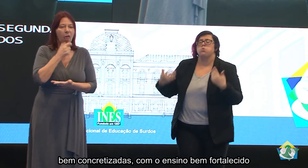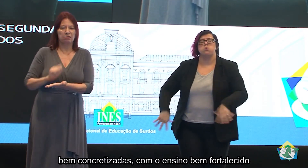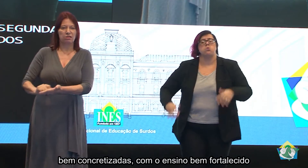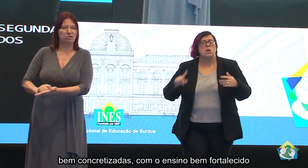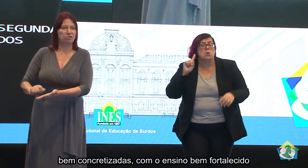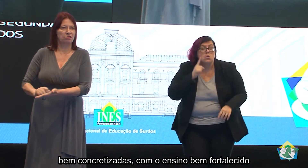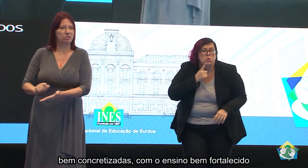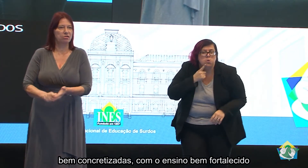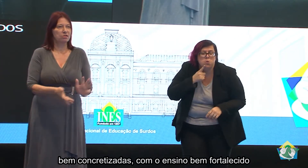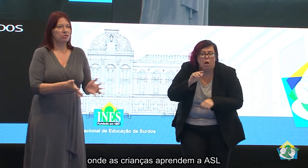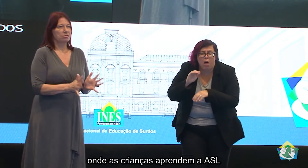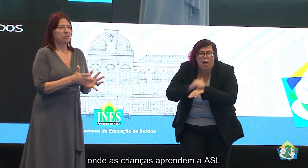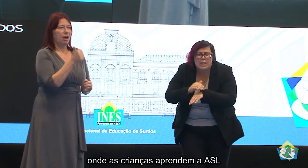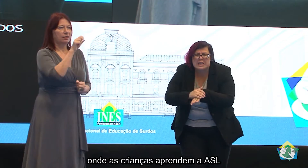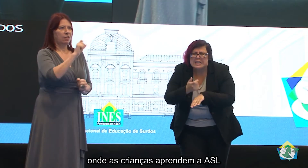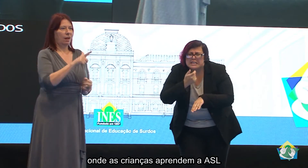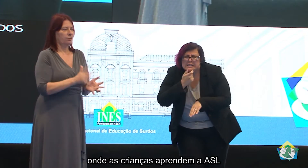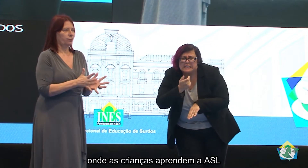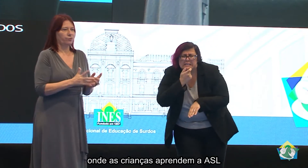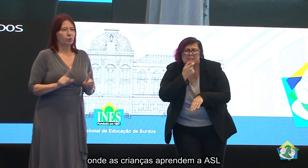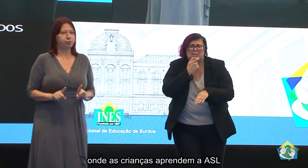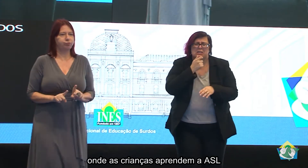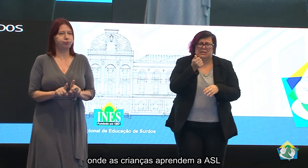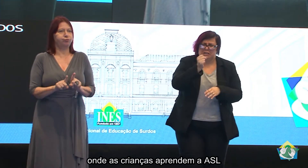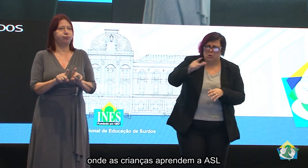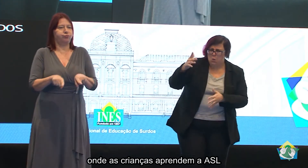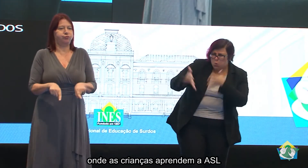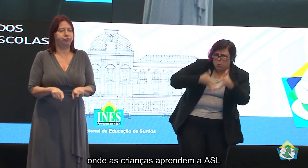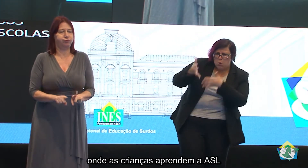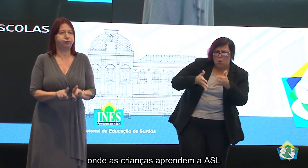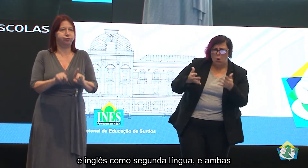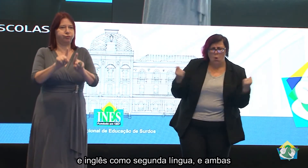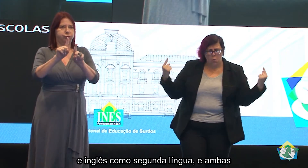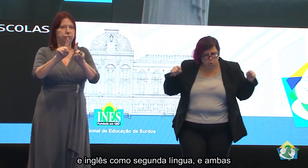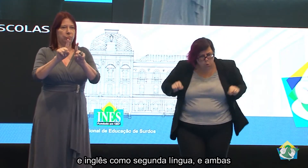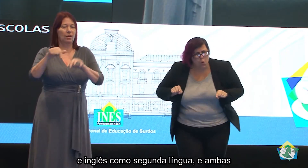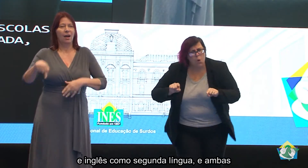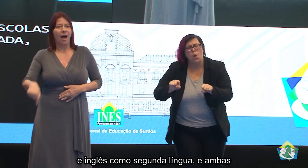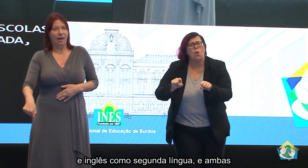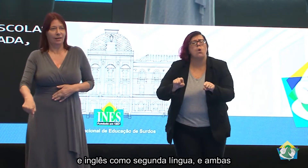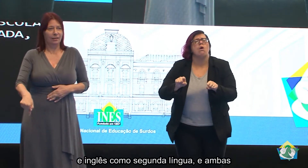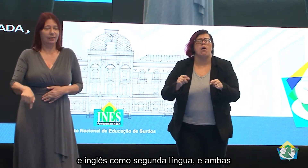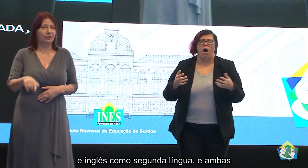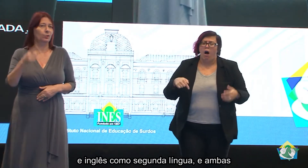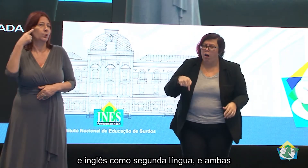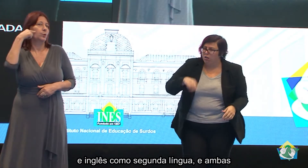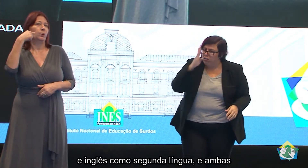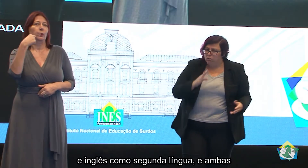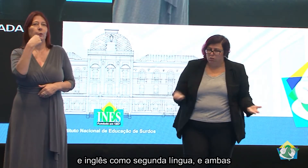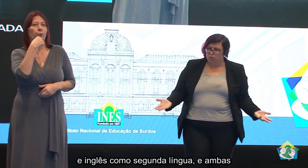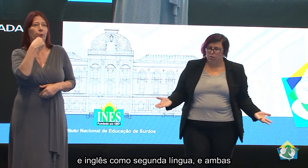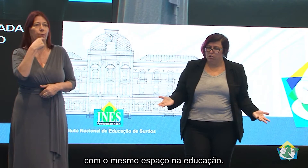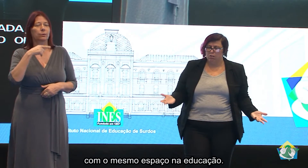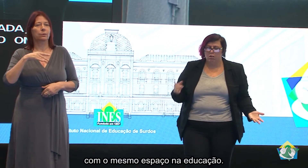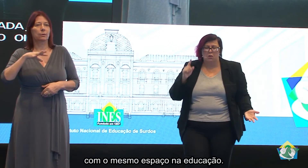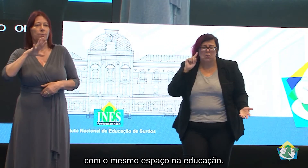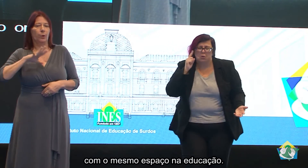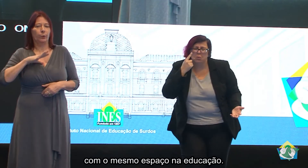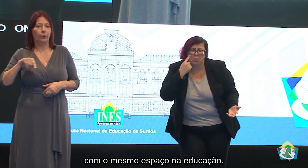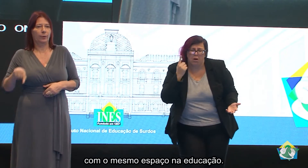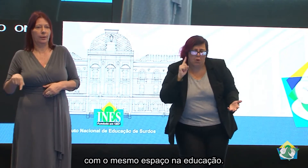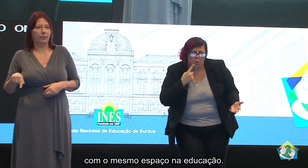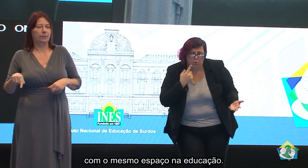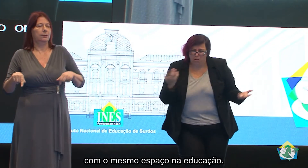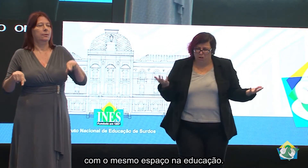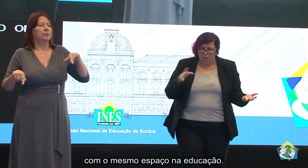com o ensino bem fortalecido, onde as crianças aprendem ASL e inglês como segunda língua. E ambas ocupam o